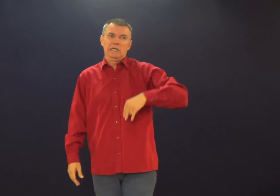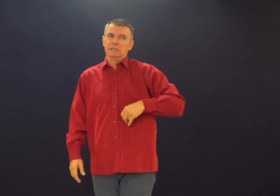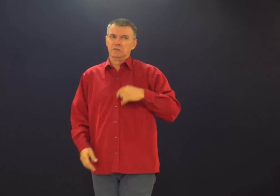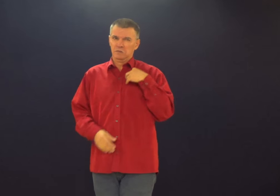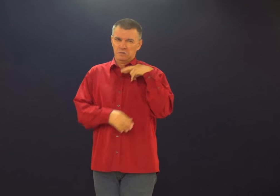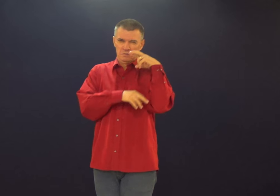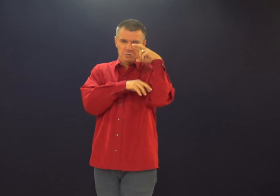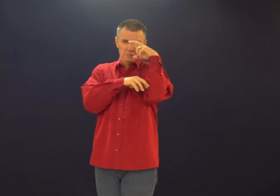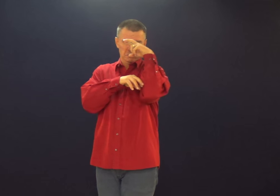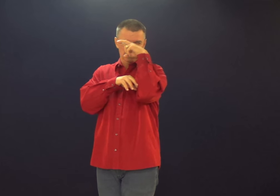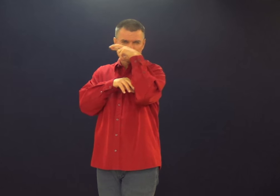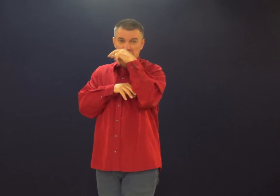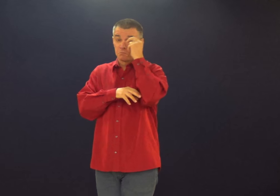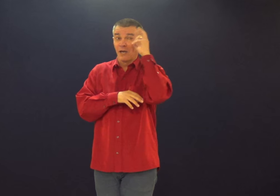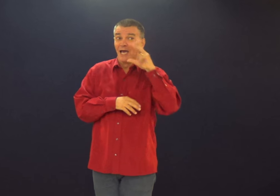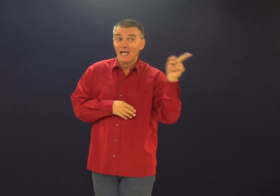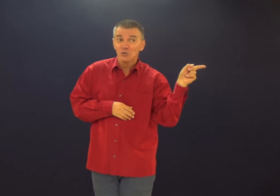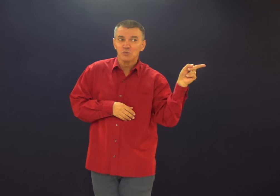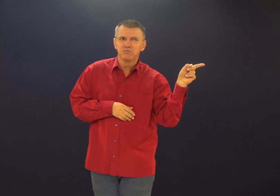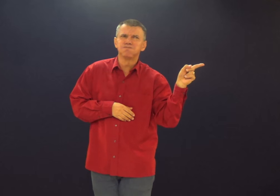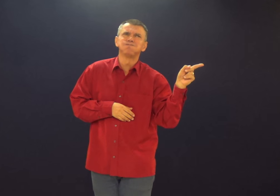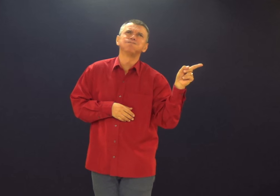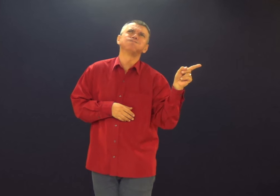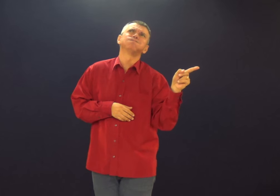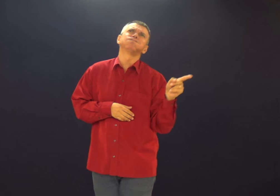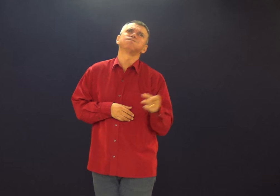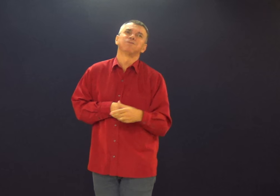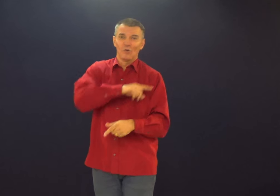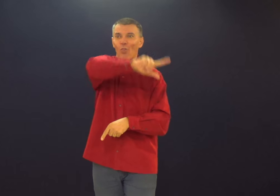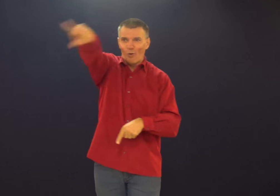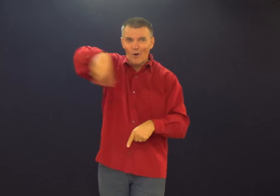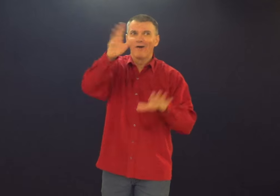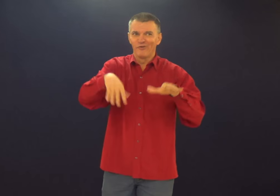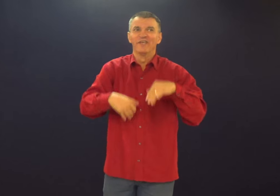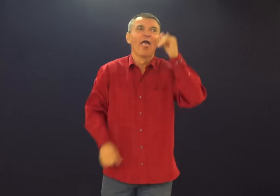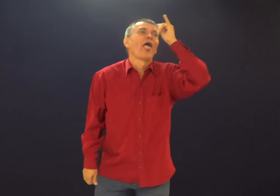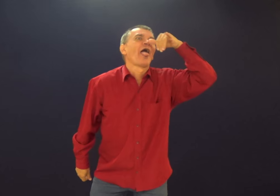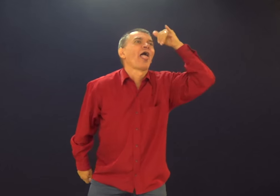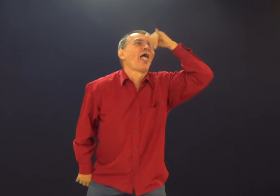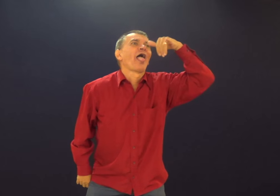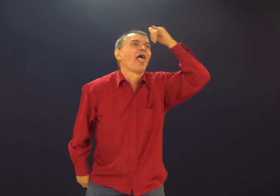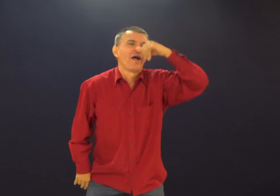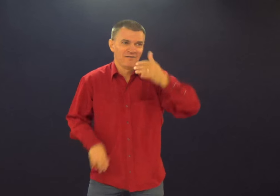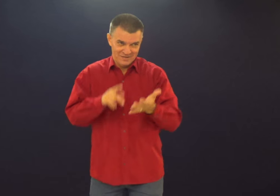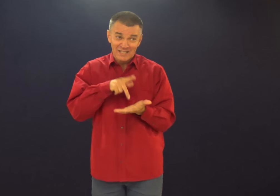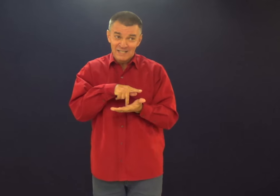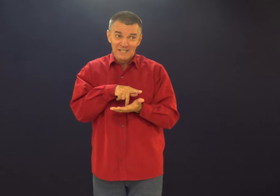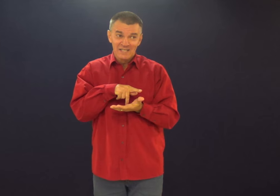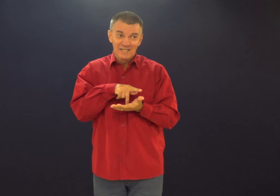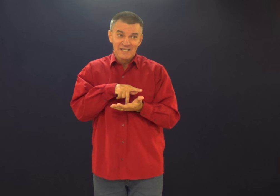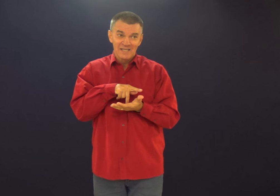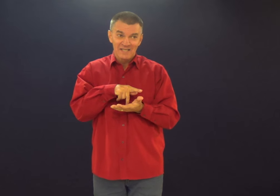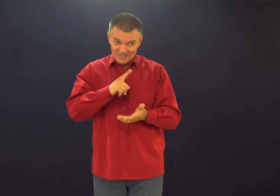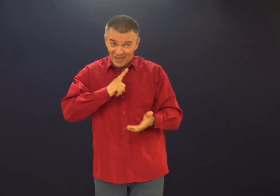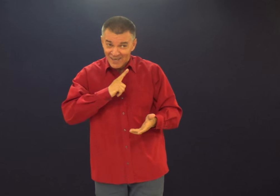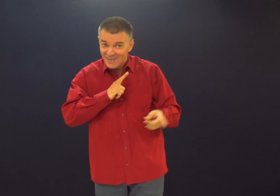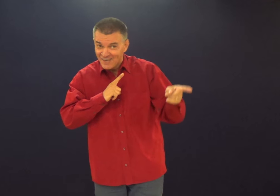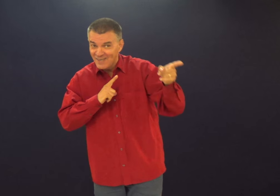A verdade é que o diabo não é bom. Ele está sempre ali na dele. Mas ele está sempre prestando atenção nas coisas. Mas a verdade